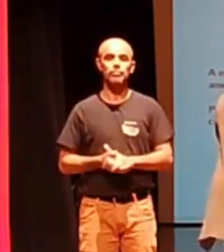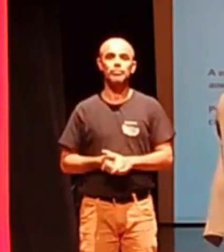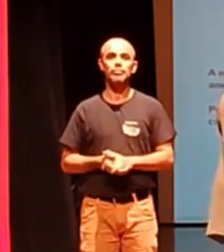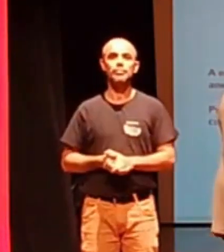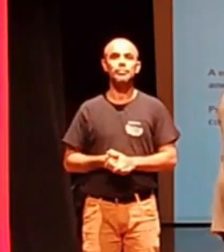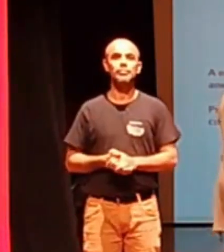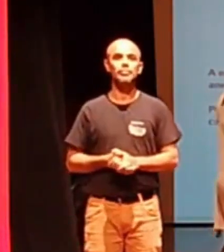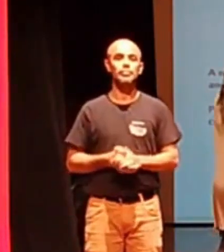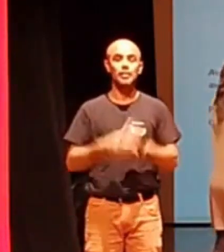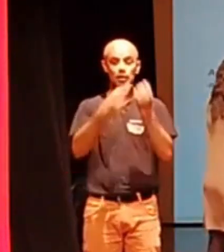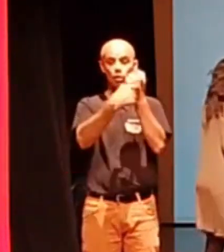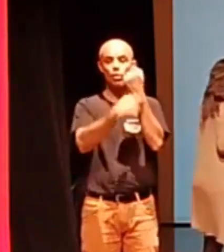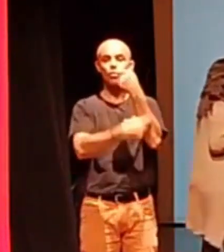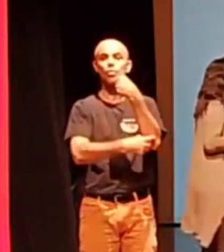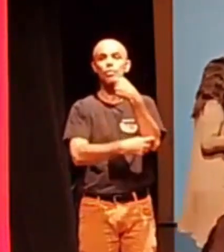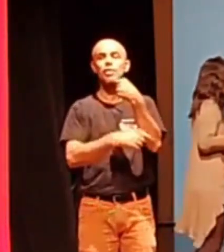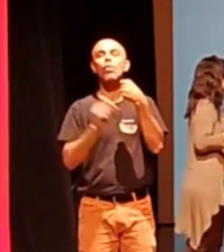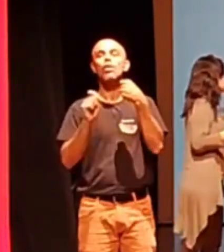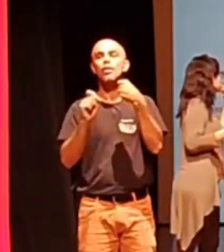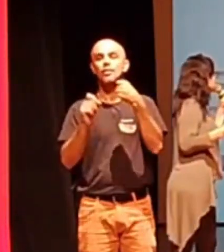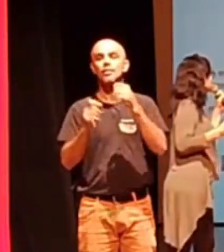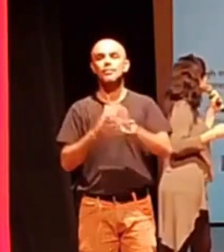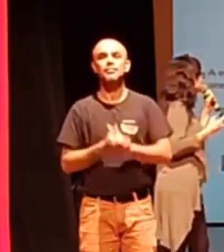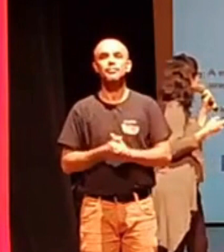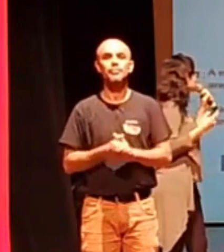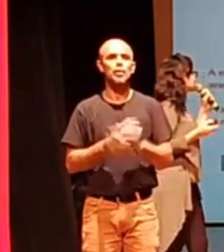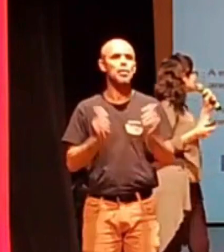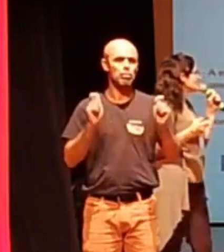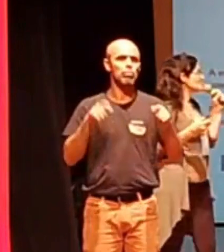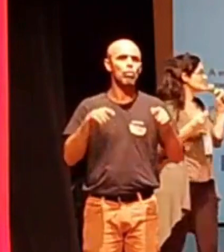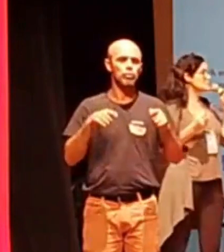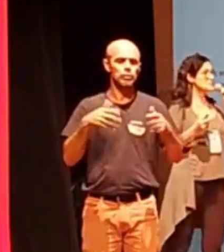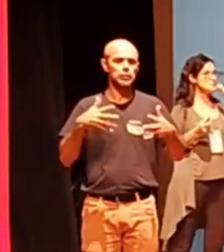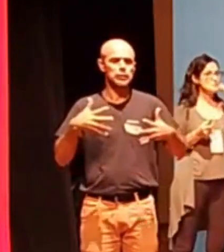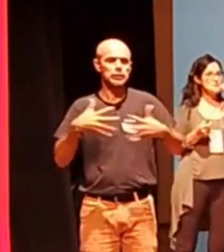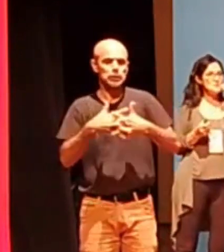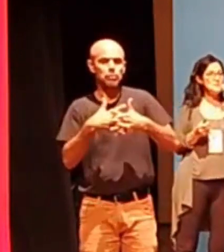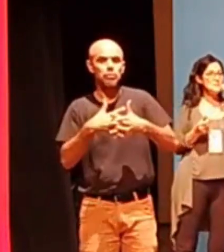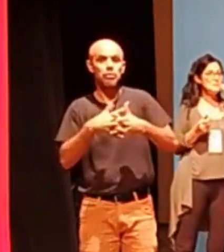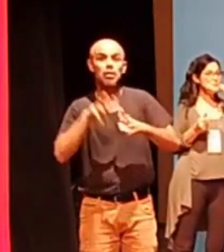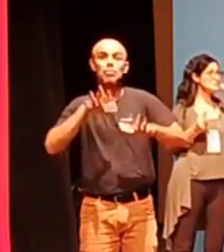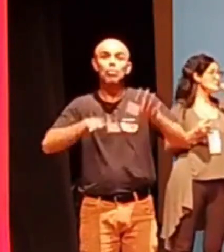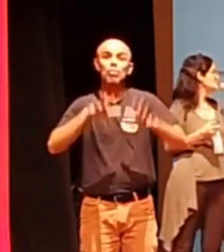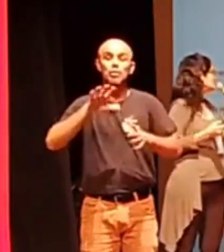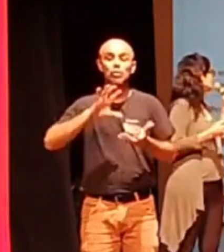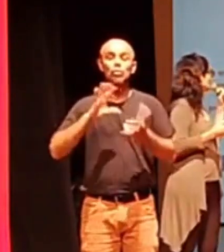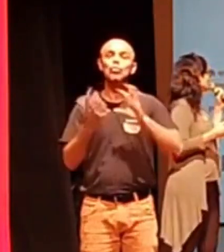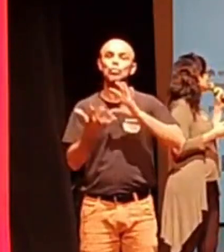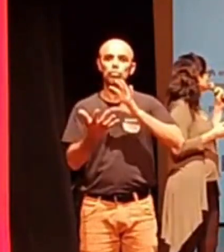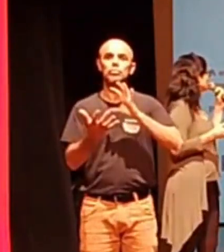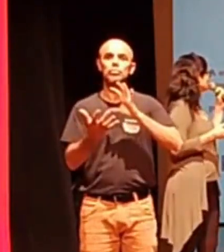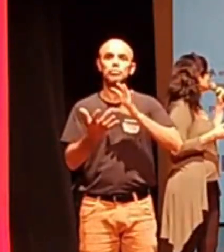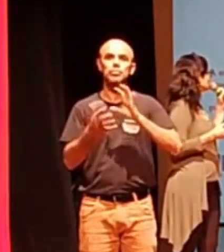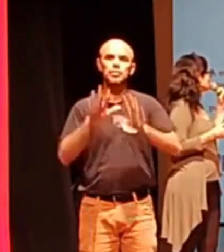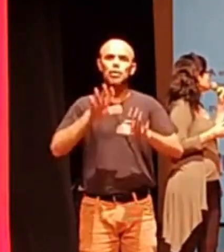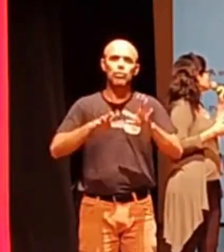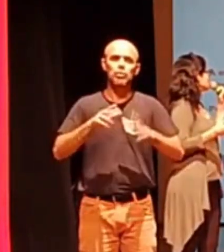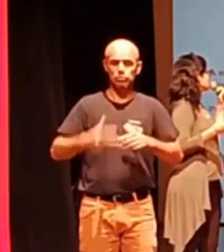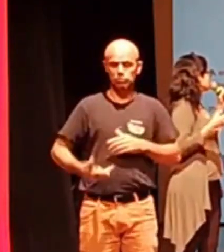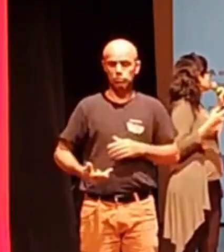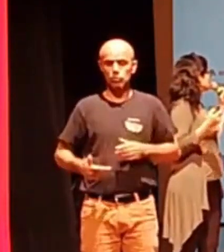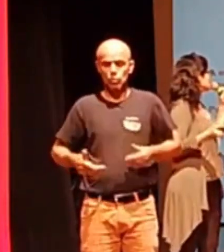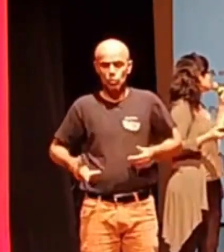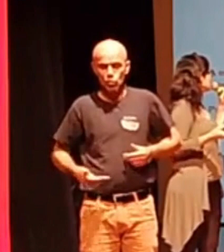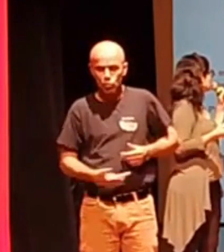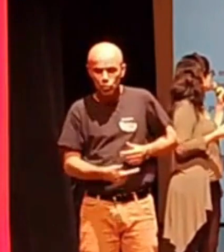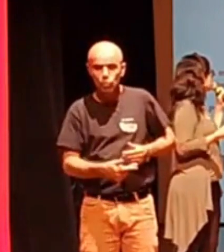Então, a escoliose, ela pode complicar em algumas situações, principalmente nos partos operatórios,